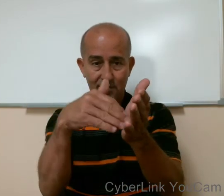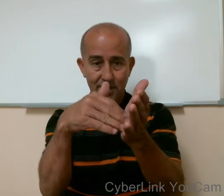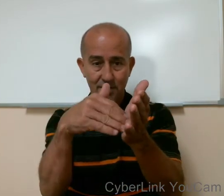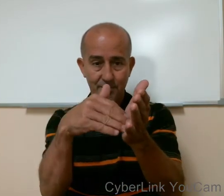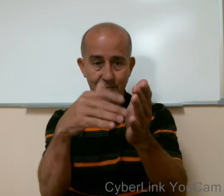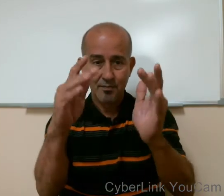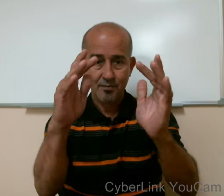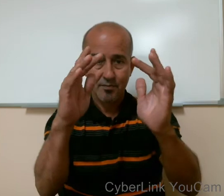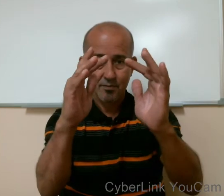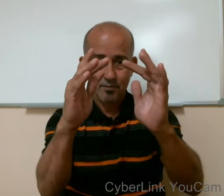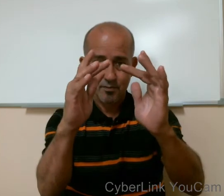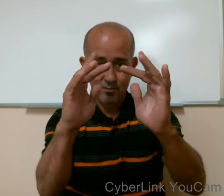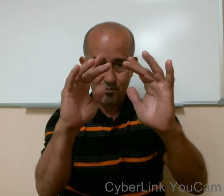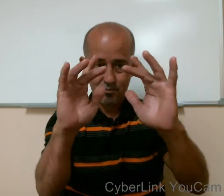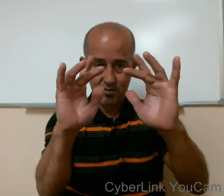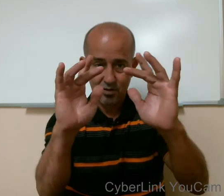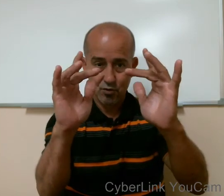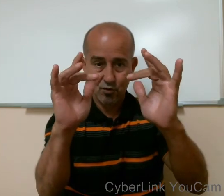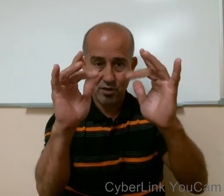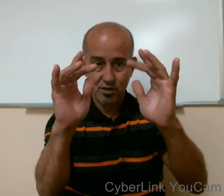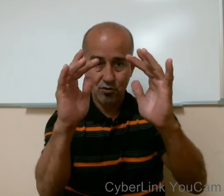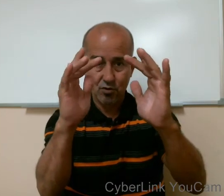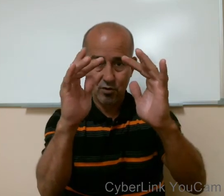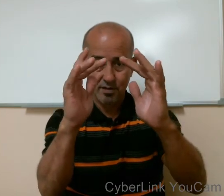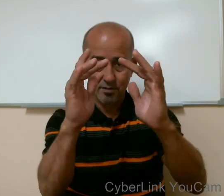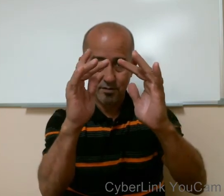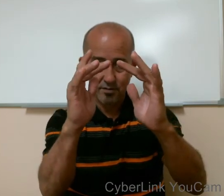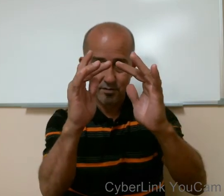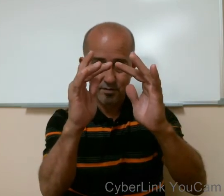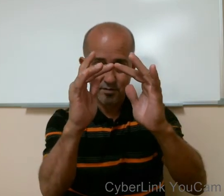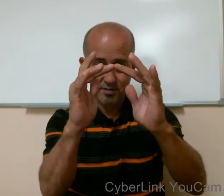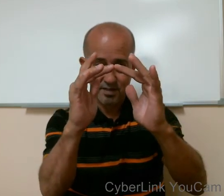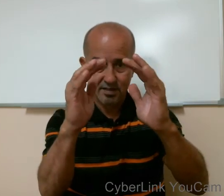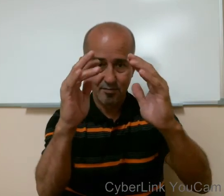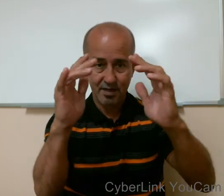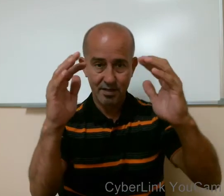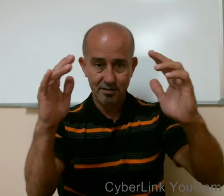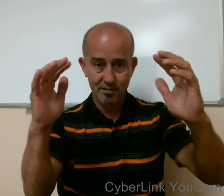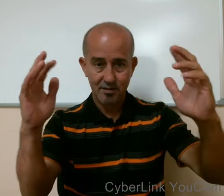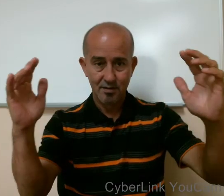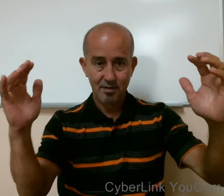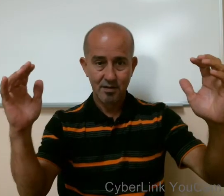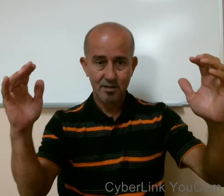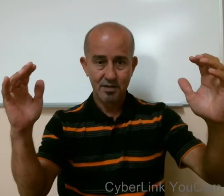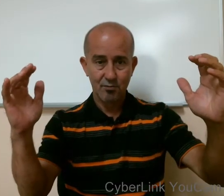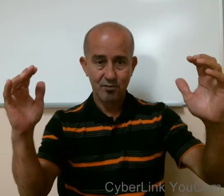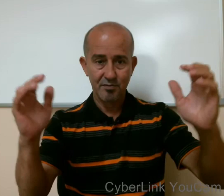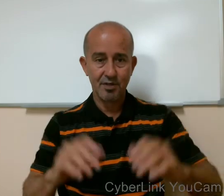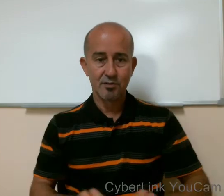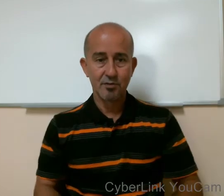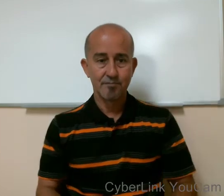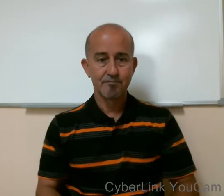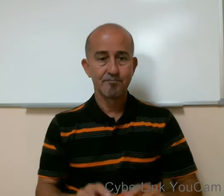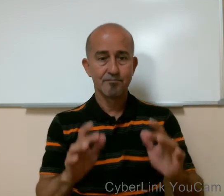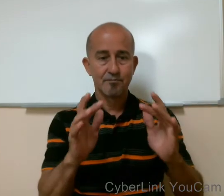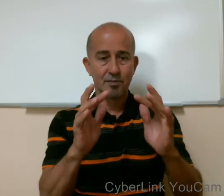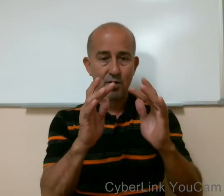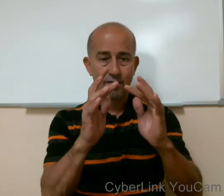vez. Estos dos deditos tocan, se separan y el movimiento. Vamos a verlo.